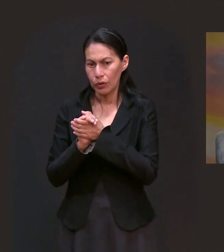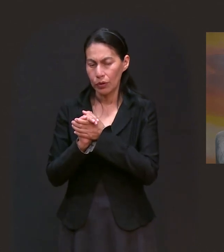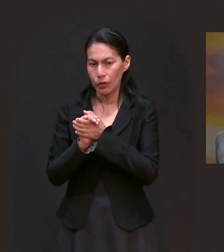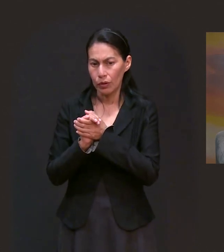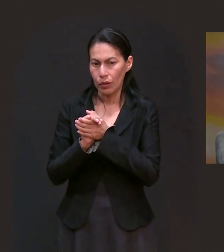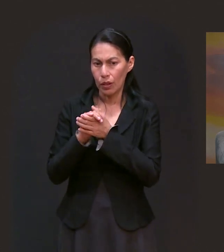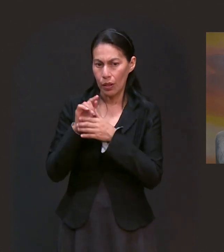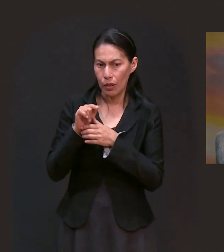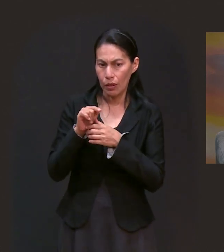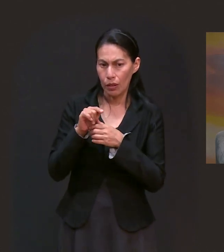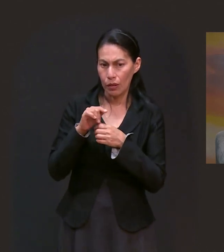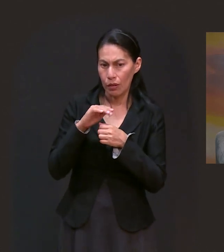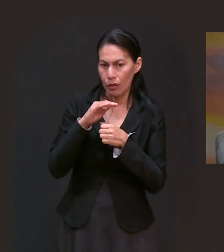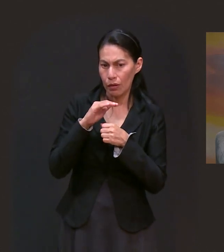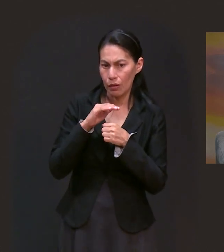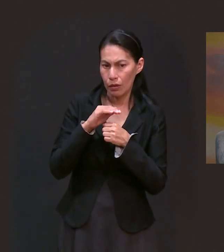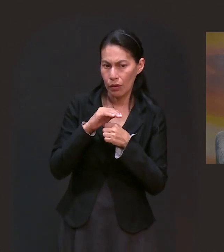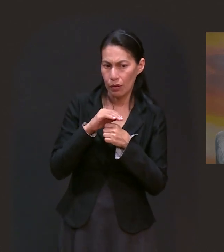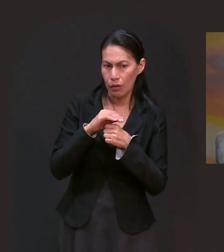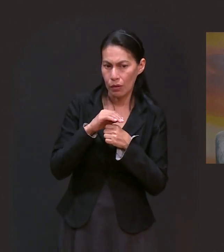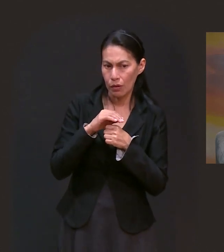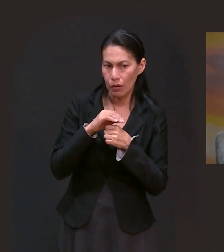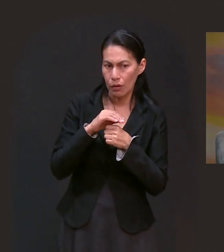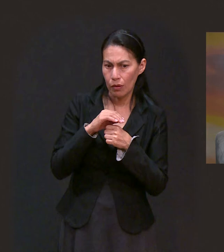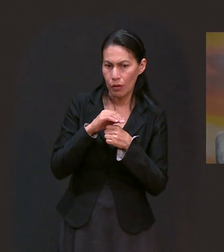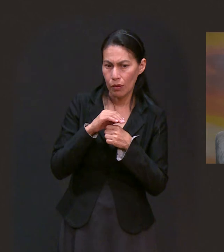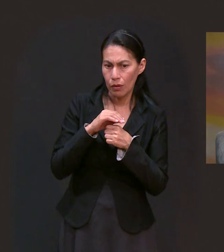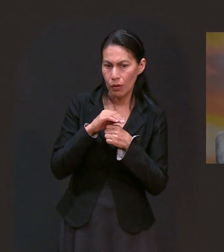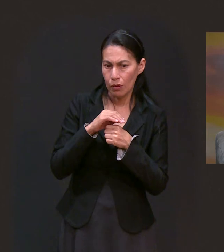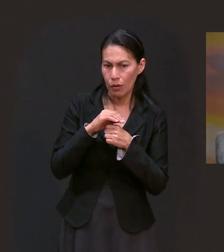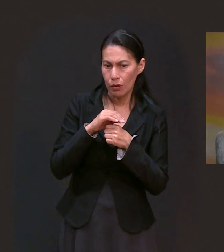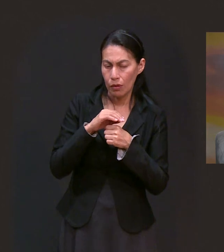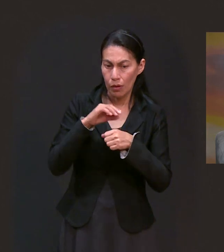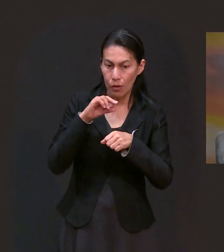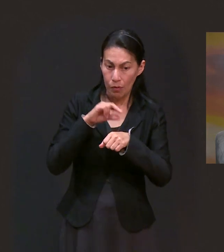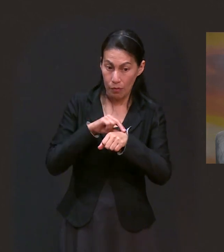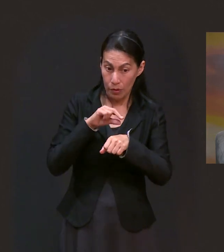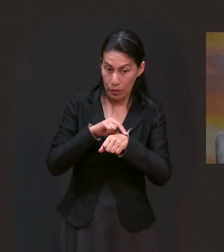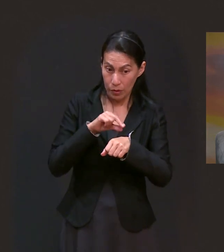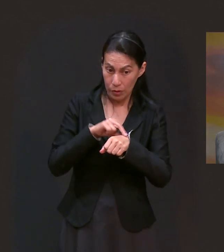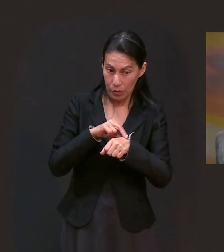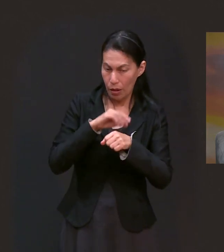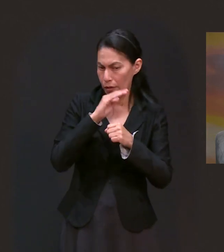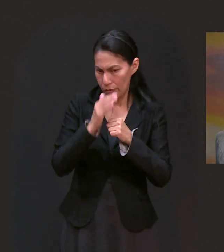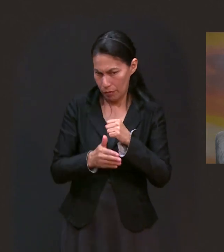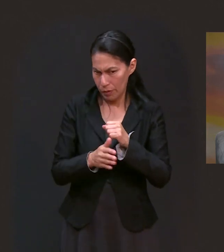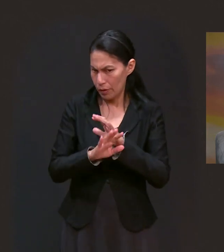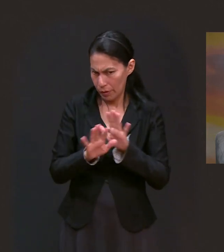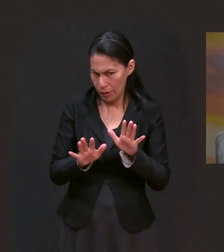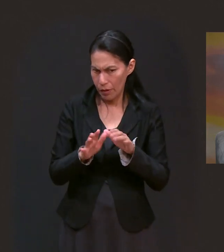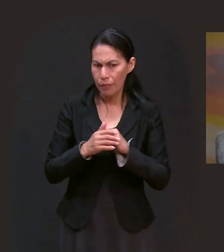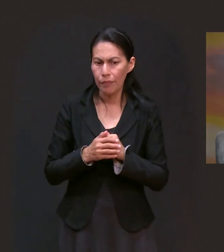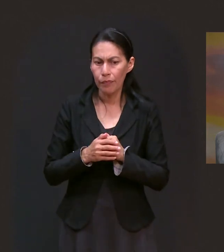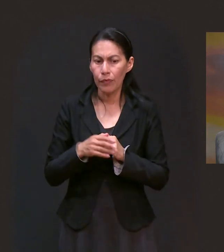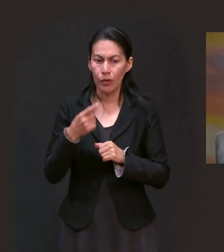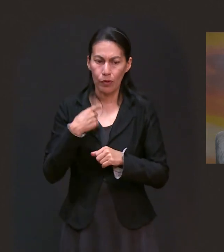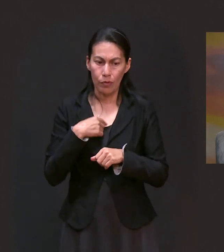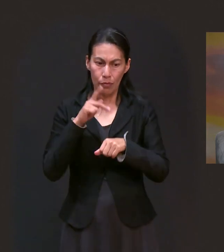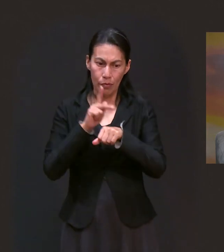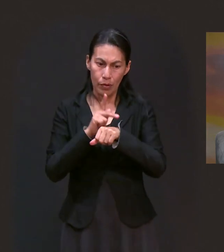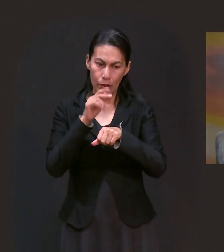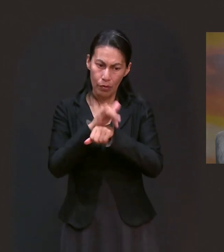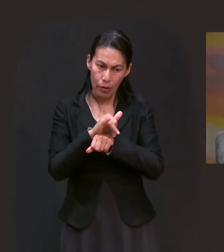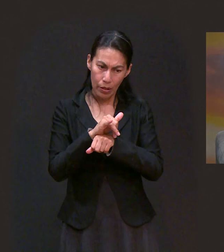empecé la terminé la homologación perdón la homologación de la de lo que es medicina porque